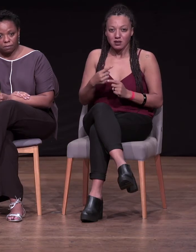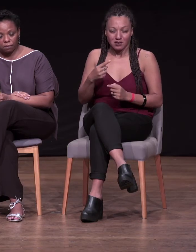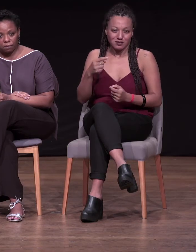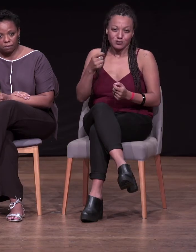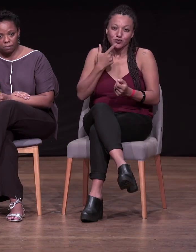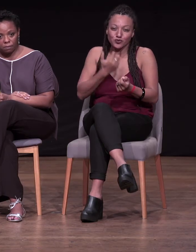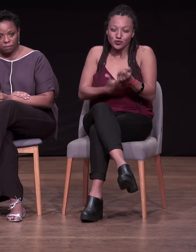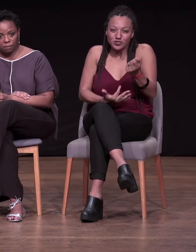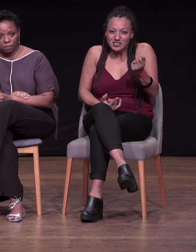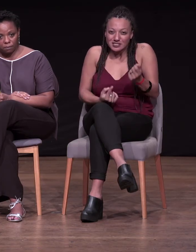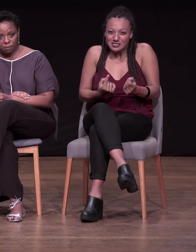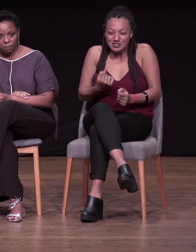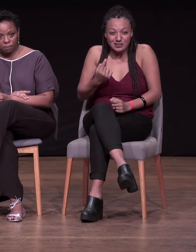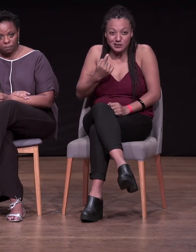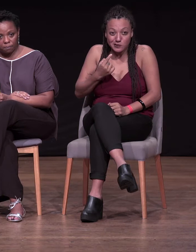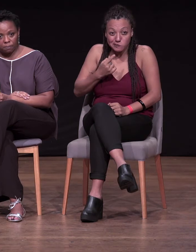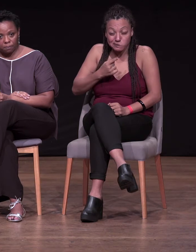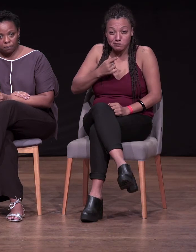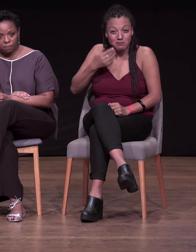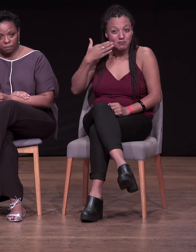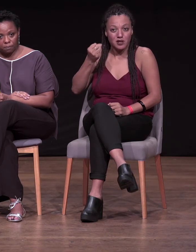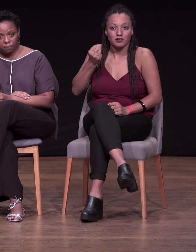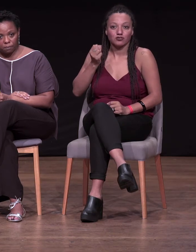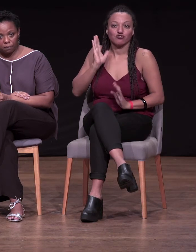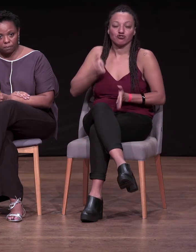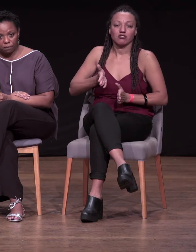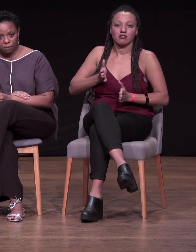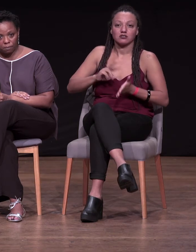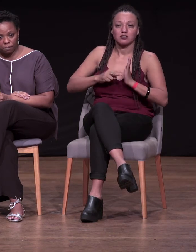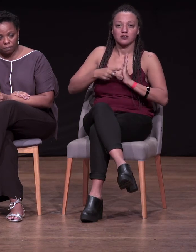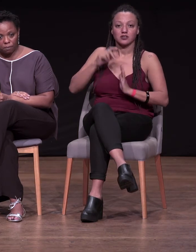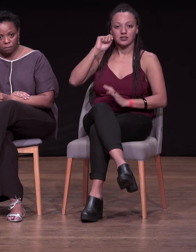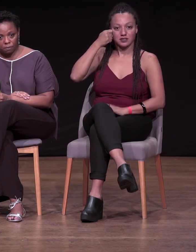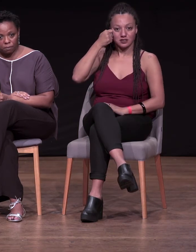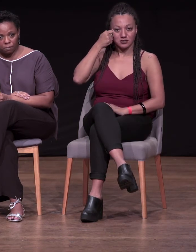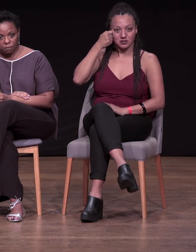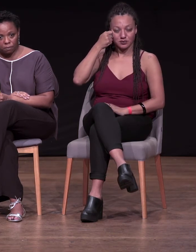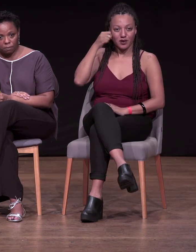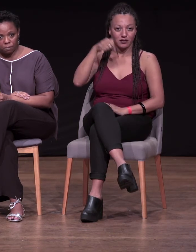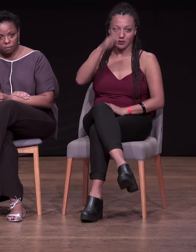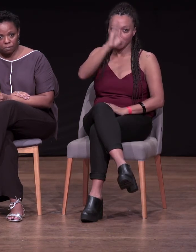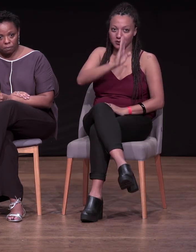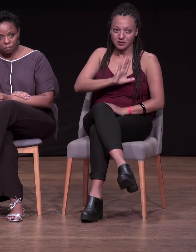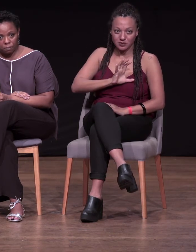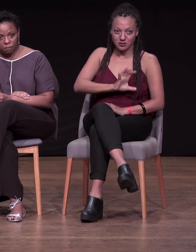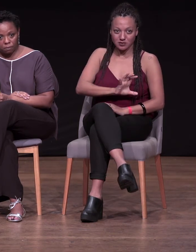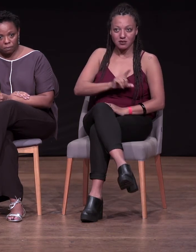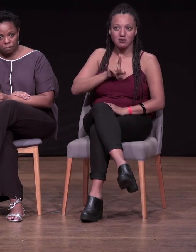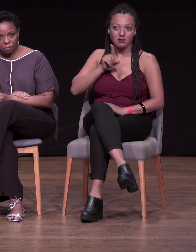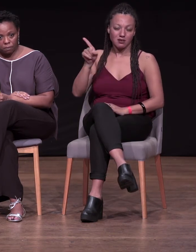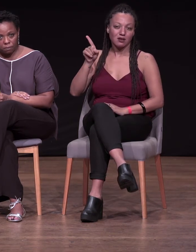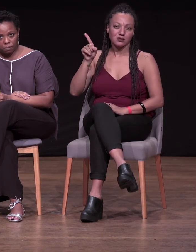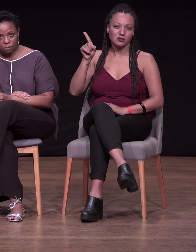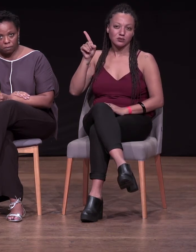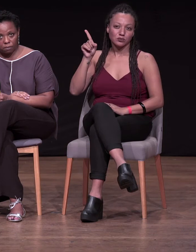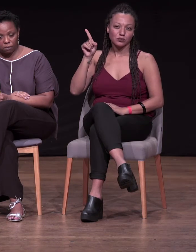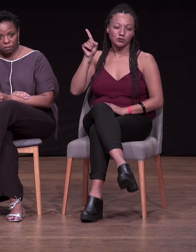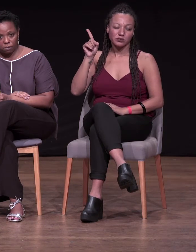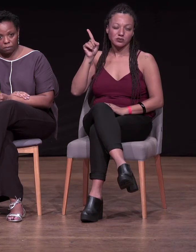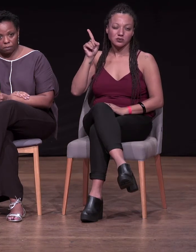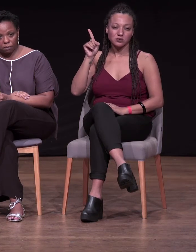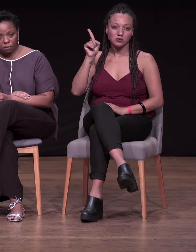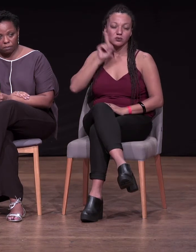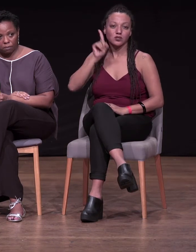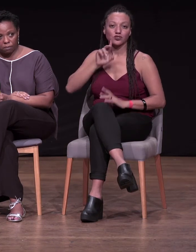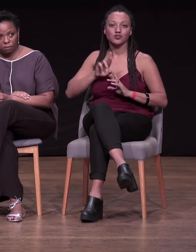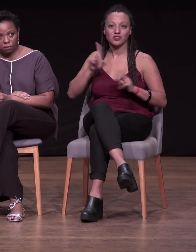tem essa diferença de políticas, né? No Brasil, a gente higienizou a população, e lá nos Estados Unidos nem tanto. Foi mais para o extermínio. Eu queria que você falasse como que